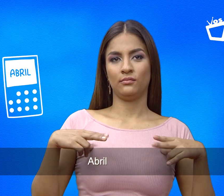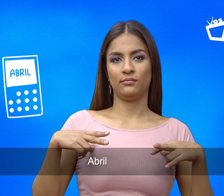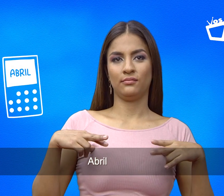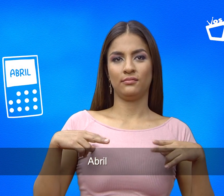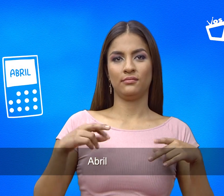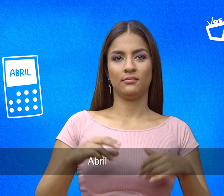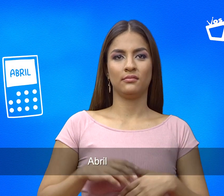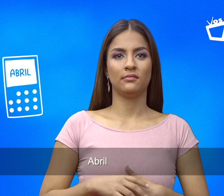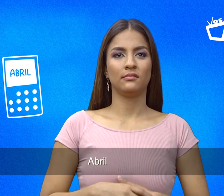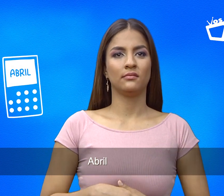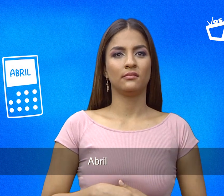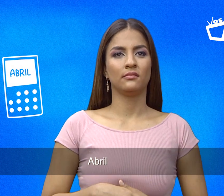abril